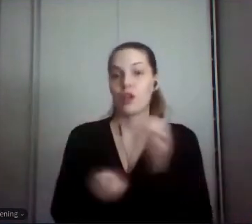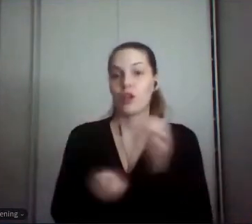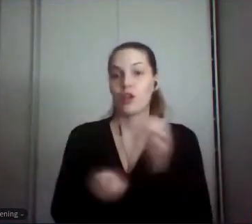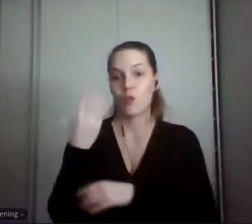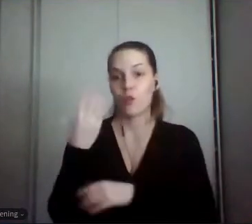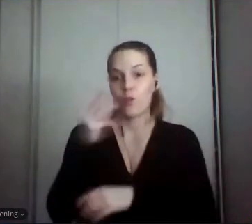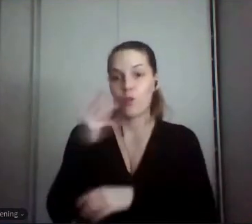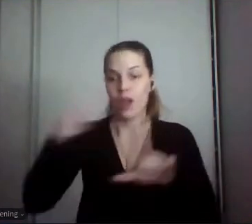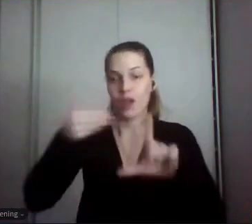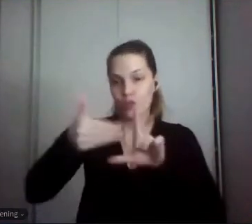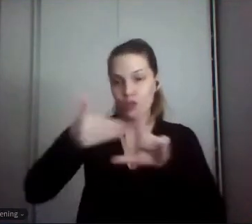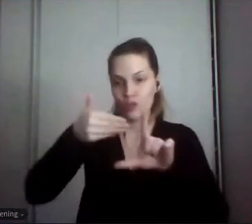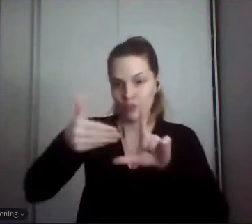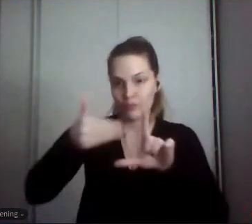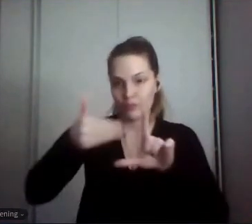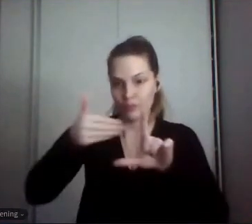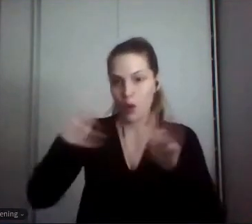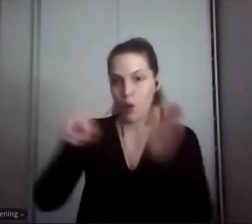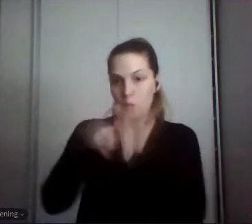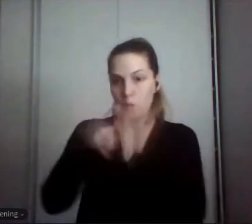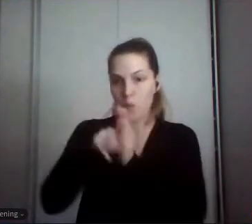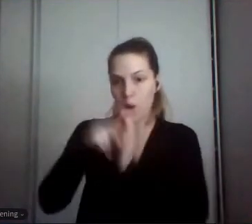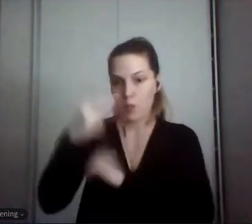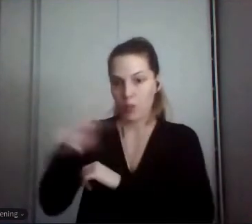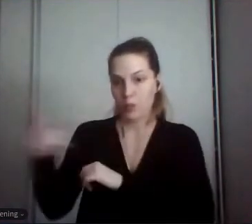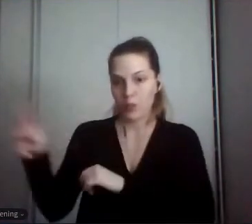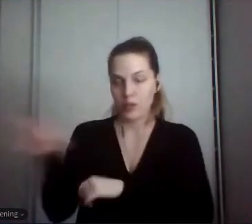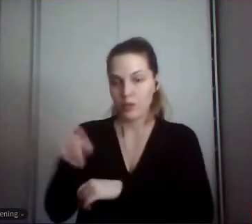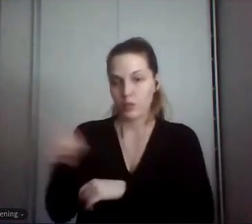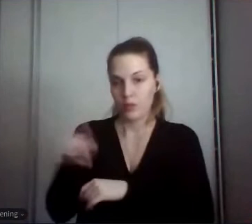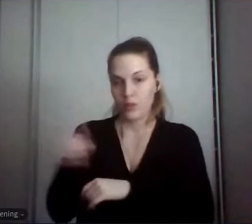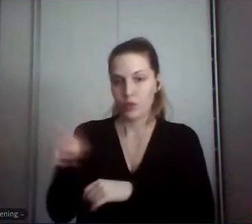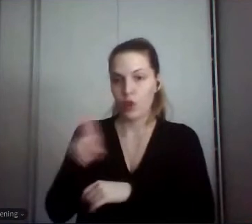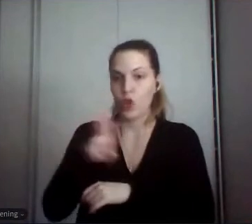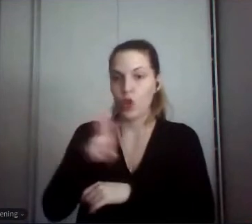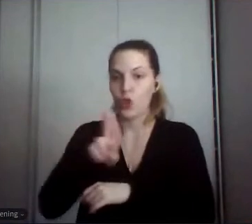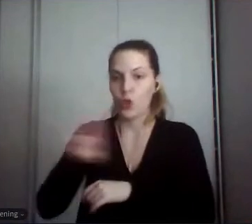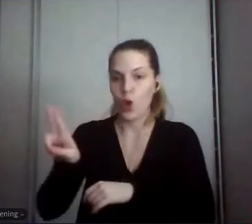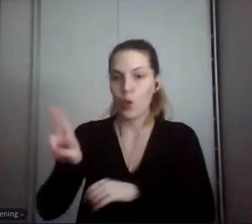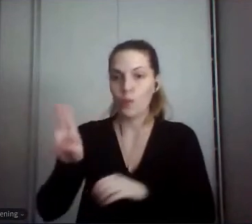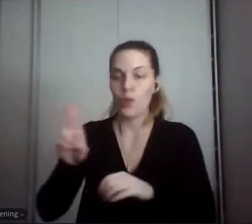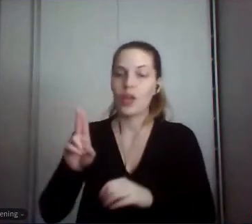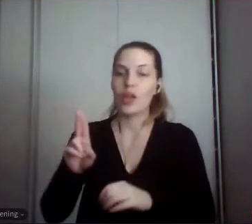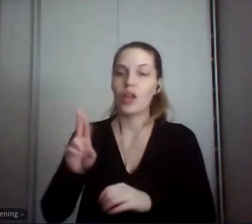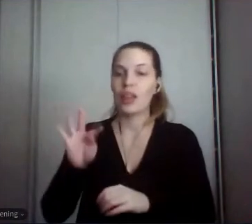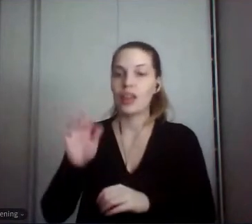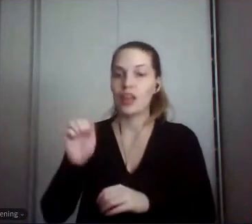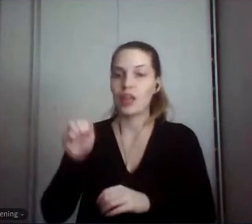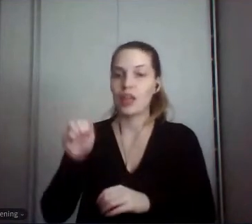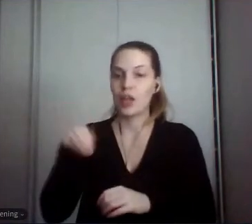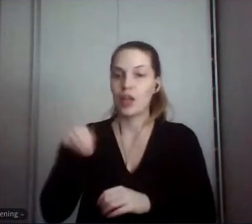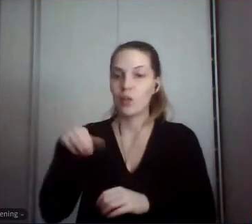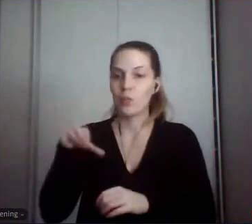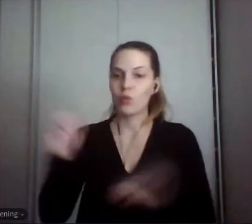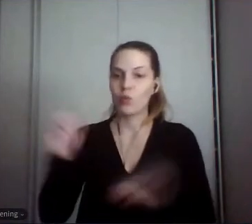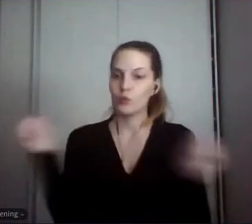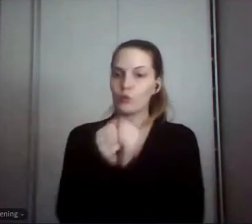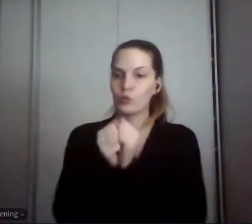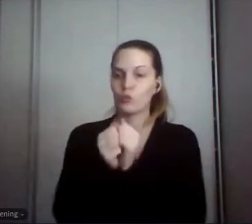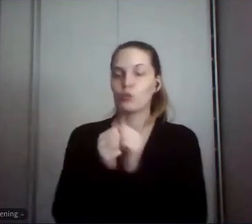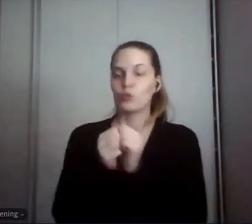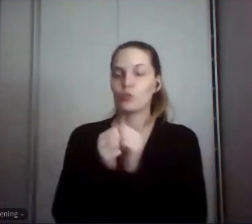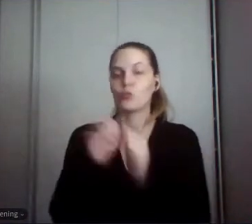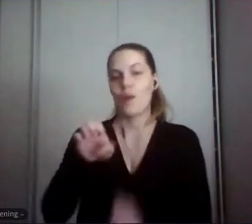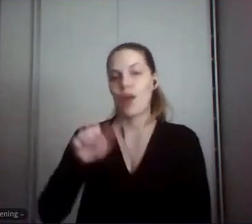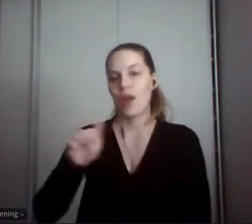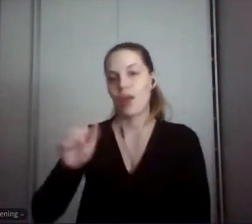Tamo Junto EAD, para mostrar que a universidade está apoiando os professores nessa preparação, e na pergunta é citado que são